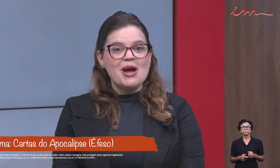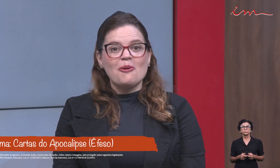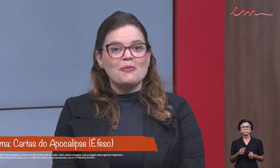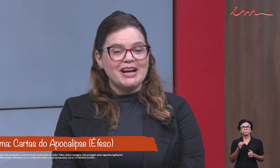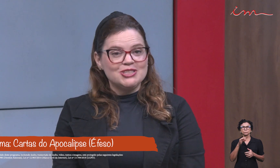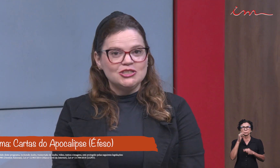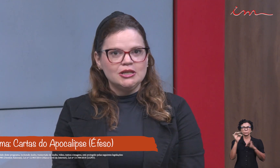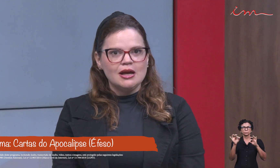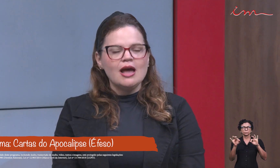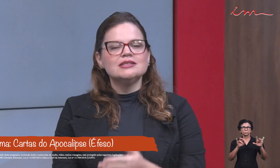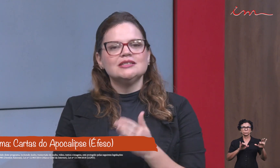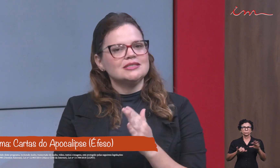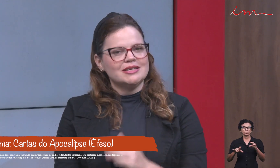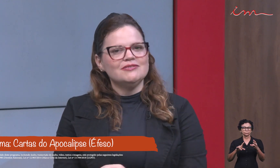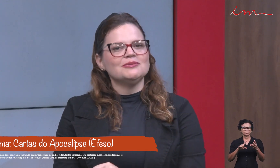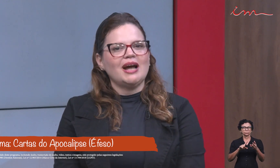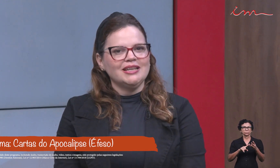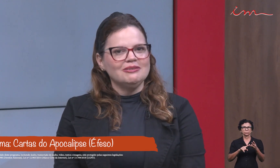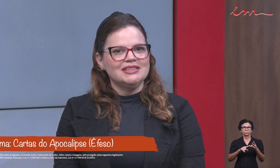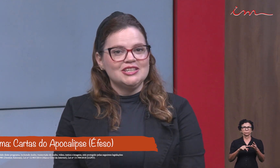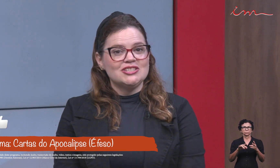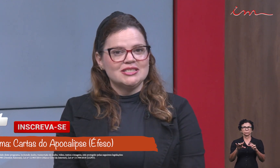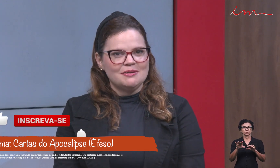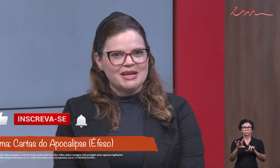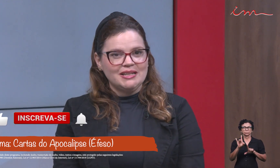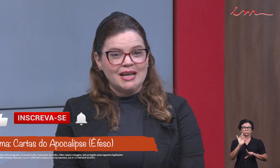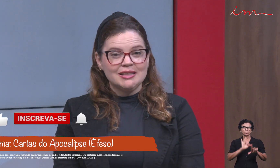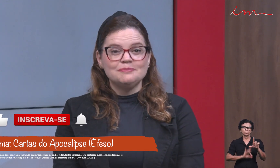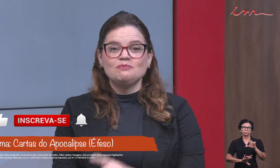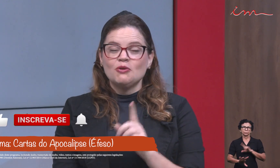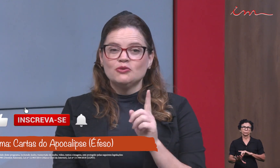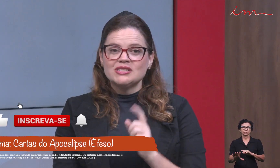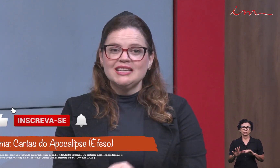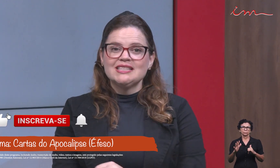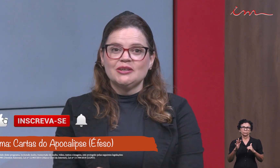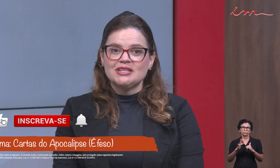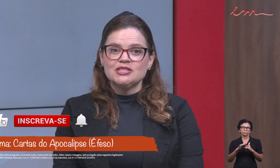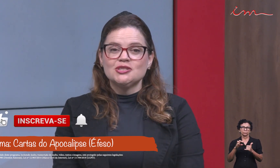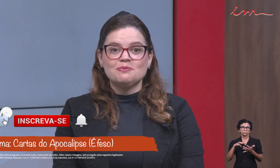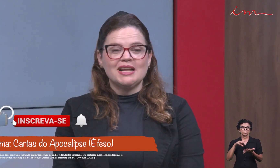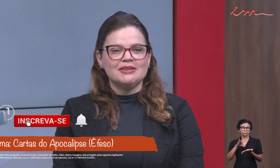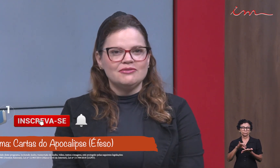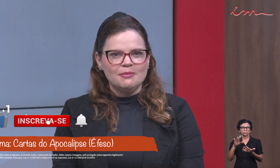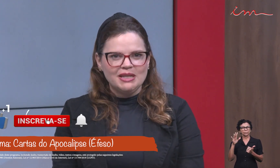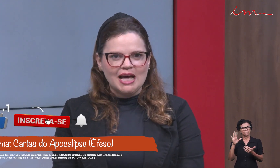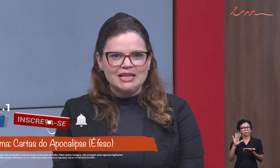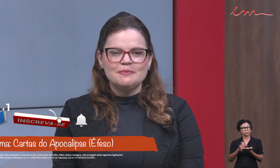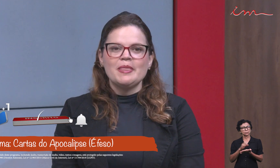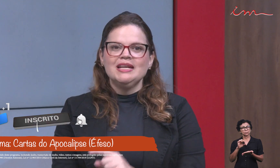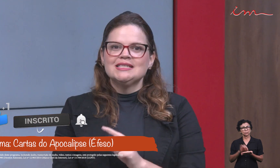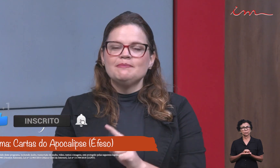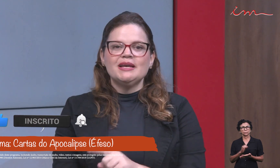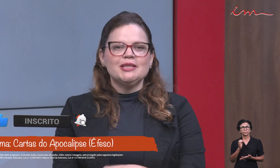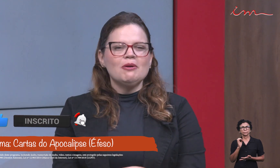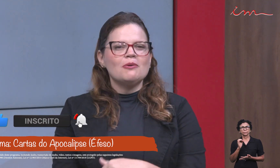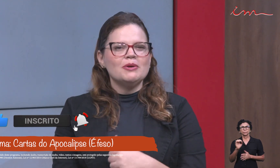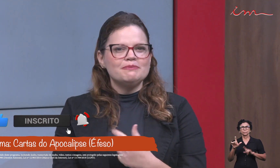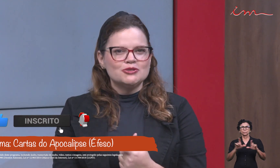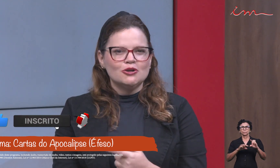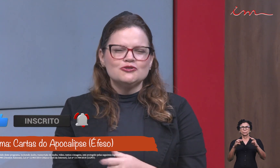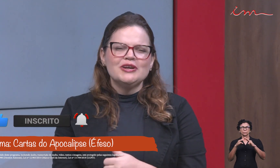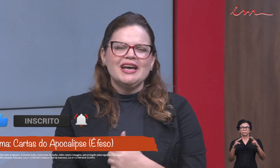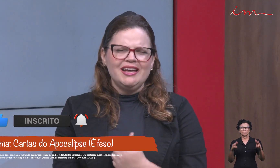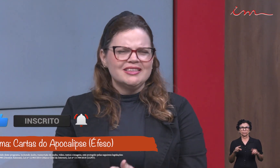comenta, compartilha, se inscreva no canal da Igreja Cristã Maranata. Você que está nos assistindo pela TV Manaim, se perdeu